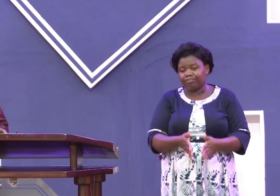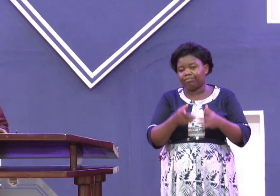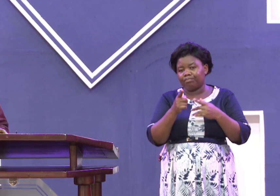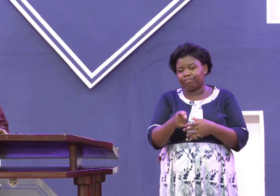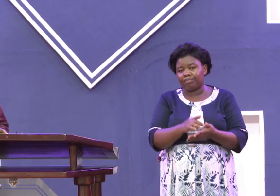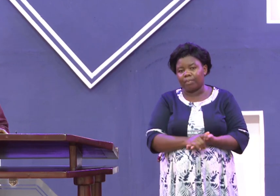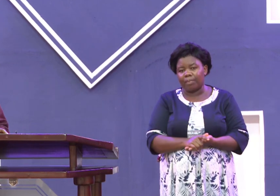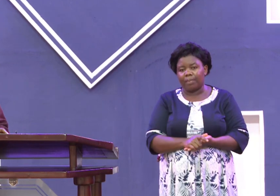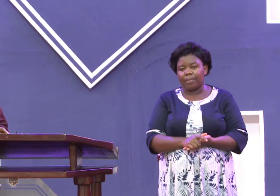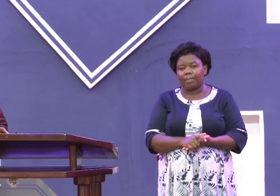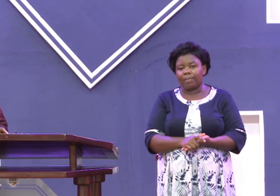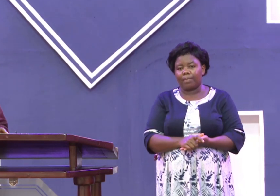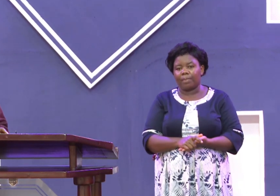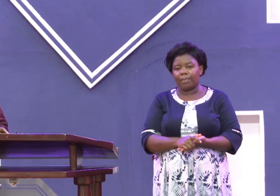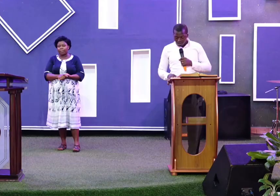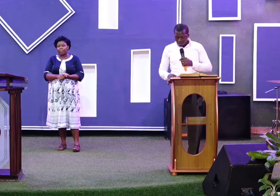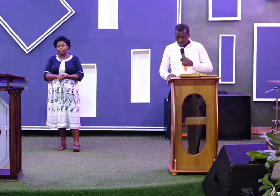amina era amina